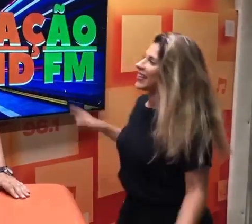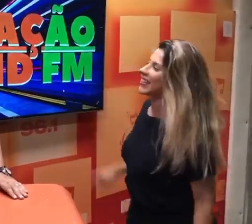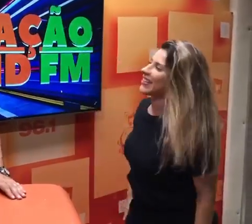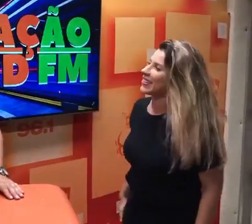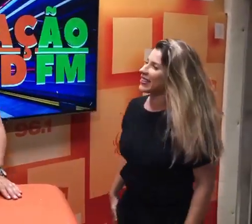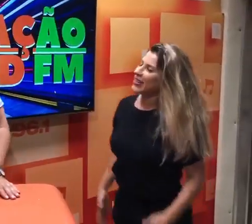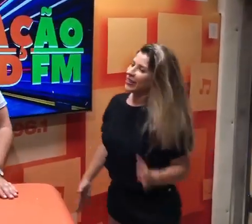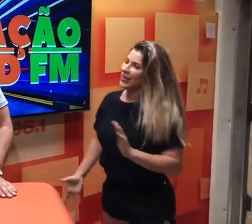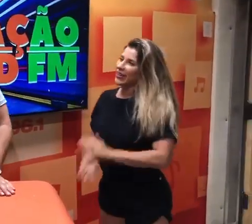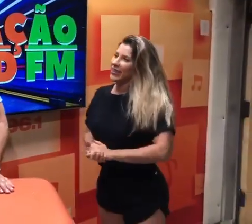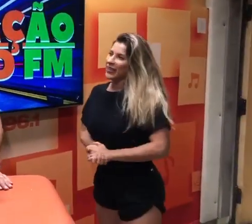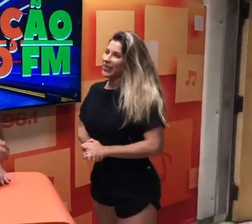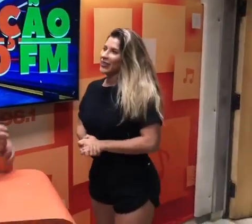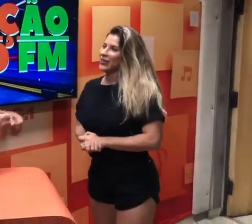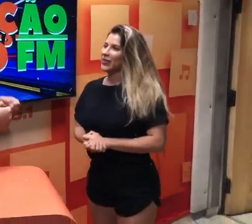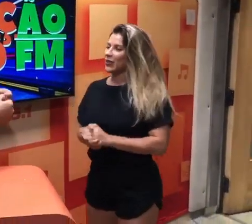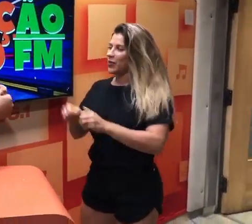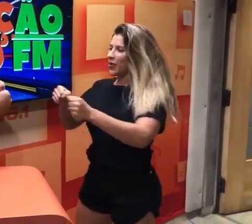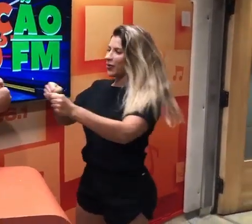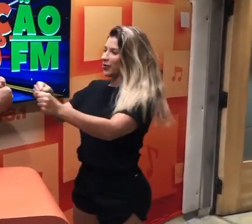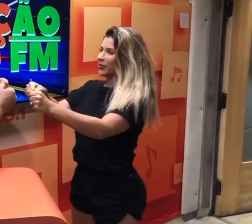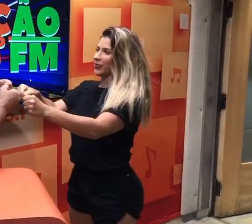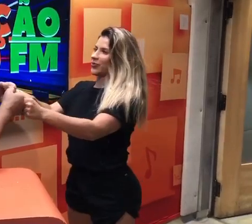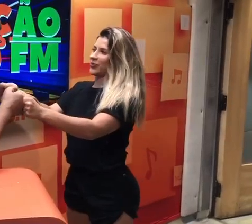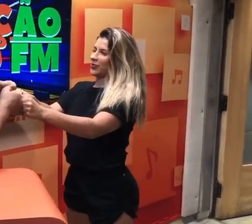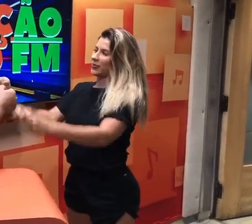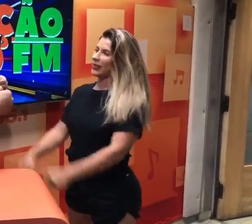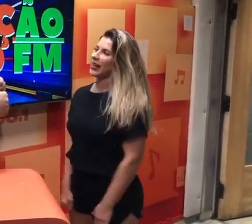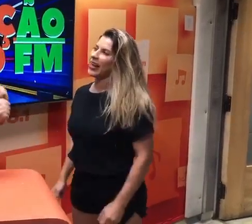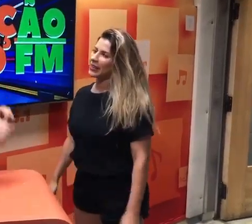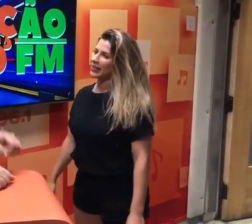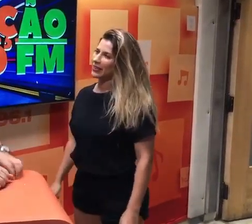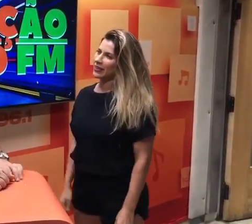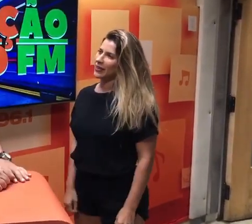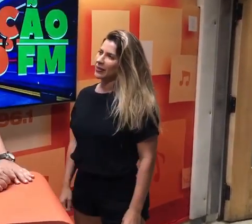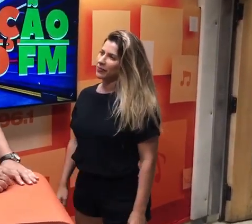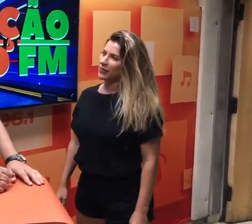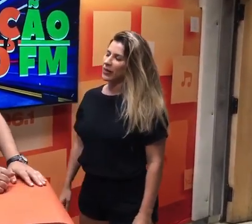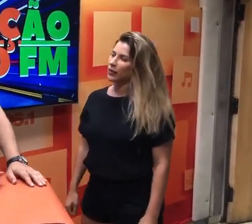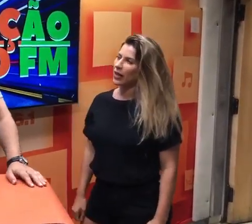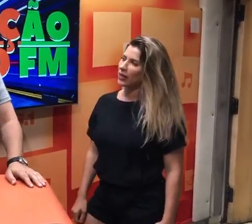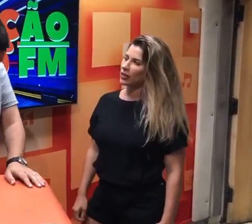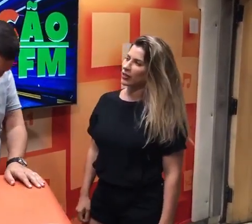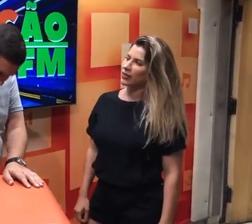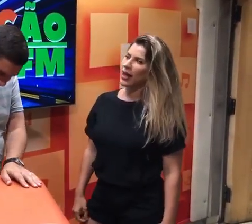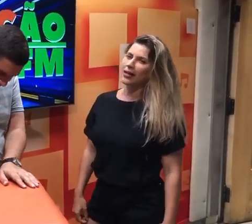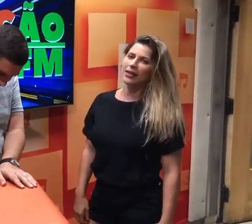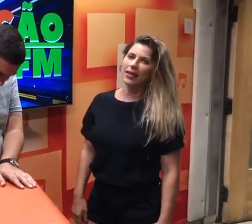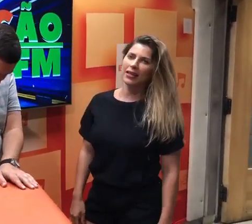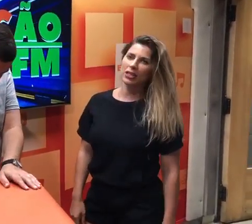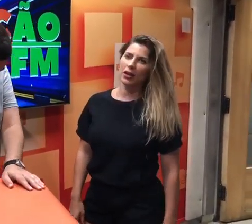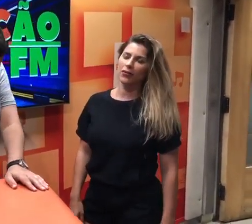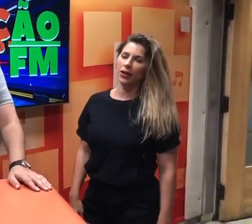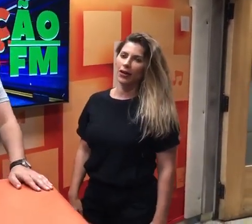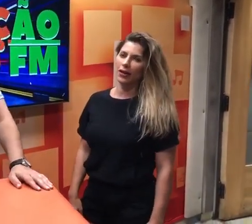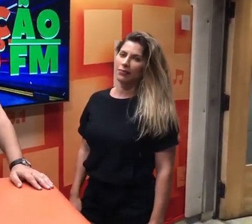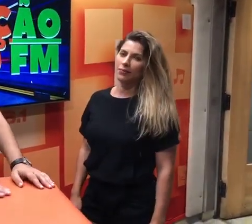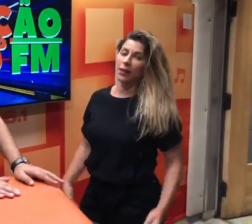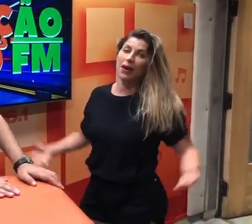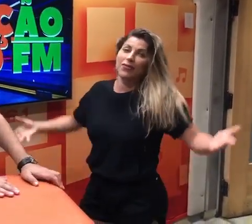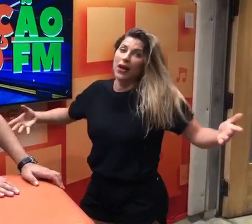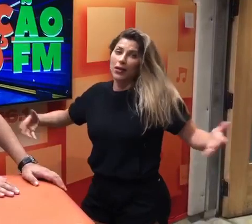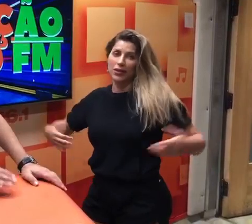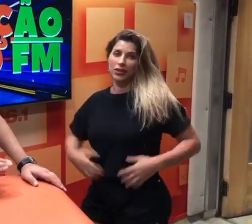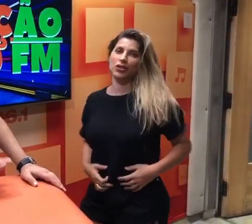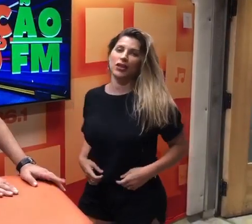Olá! Oi! Ana Paula Minerato! Tudo bom? Belê? Belex! Tá com calor hoje? Saudades! Ah, tá saudades. Quente lá fora, né?